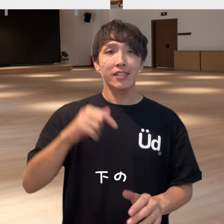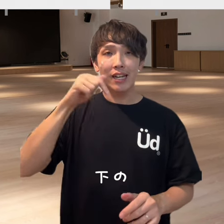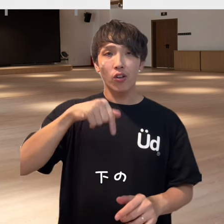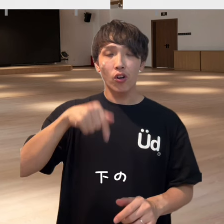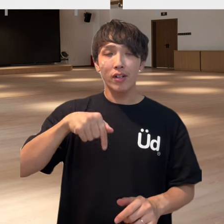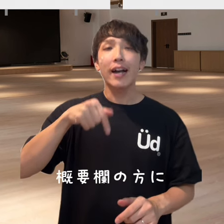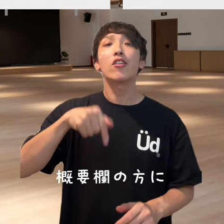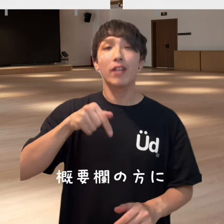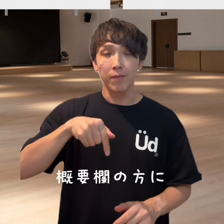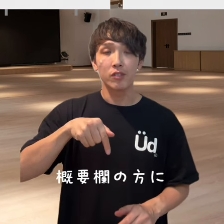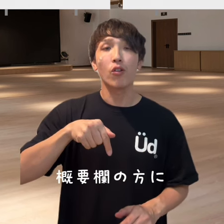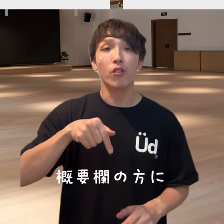の概要欄の方に、